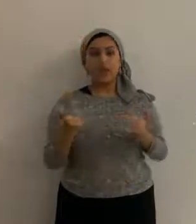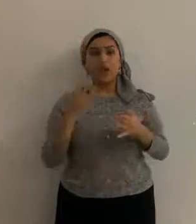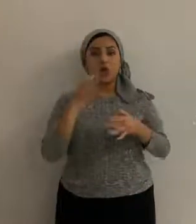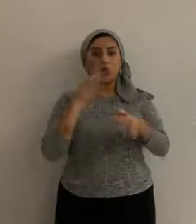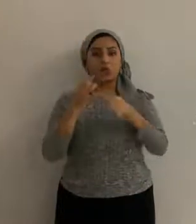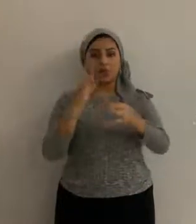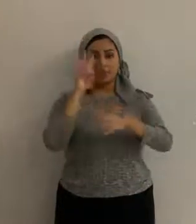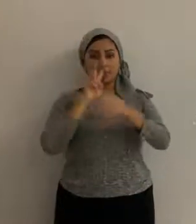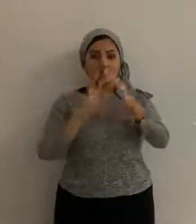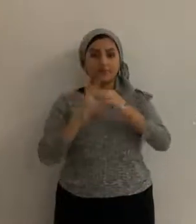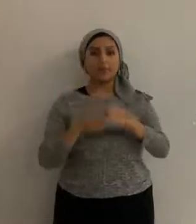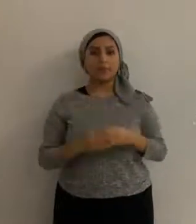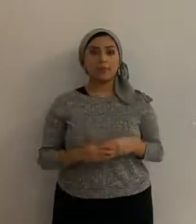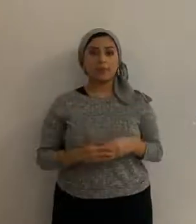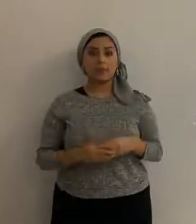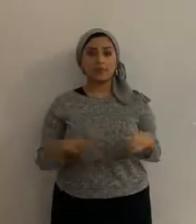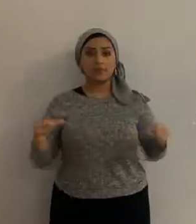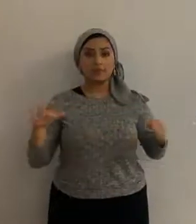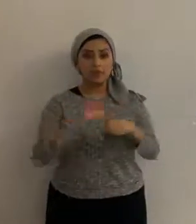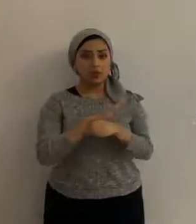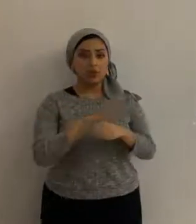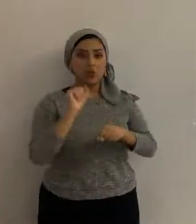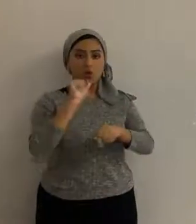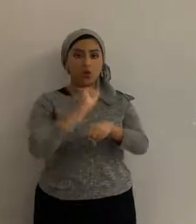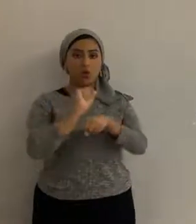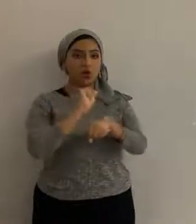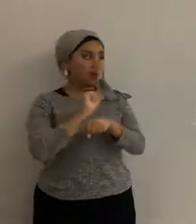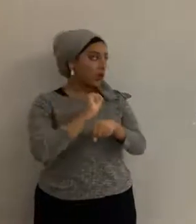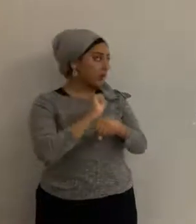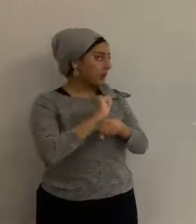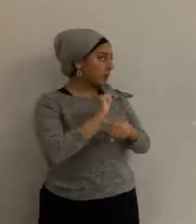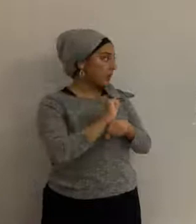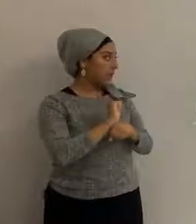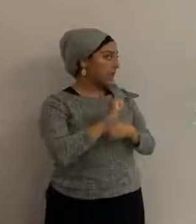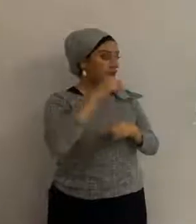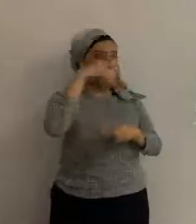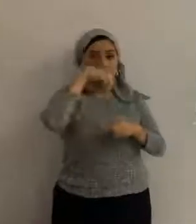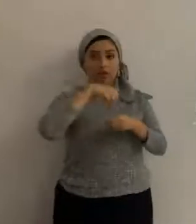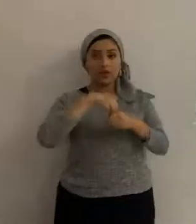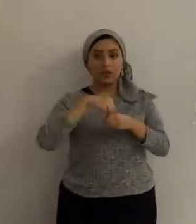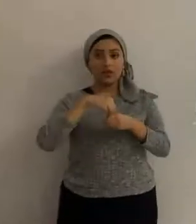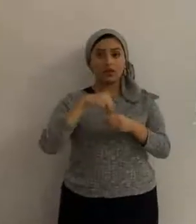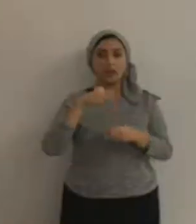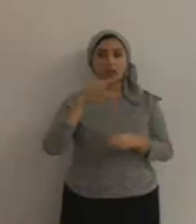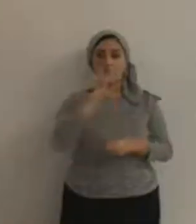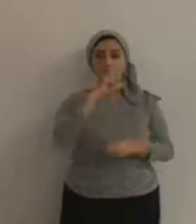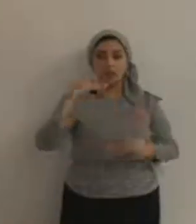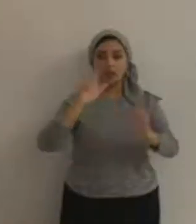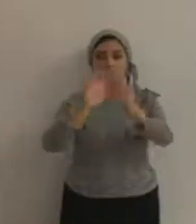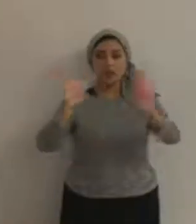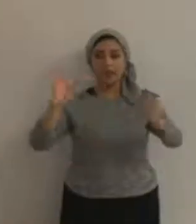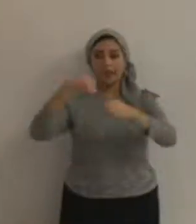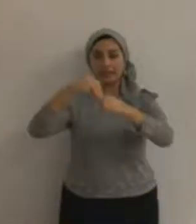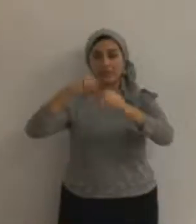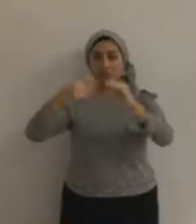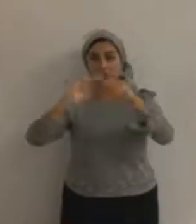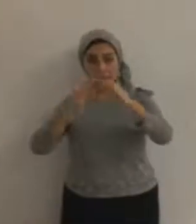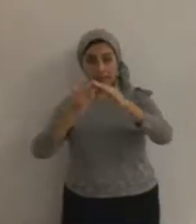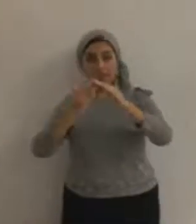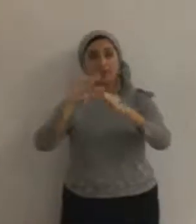profecía. Se completan los trabajos de renovación en el muro occidental de Jerusalén. Recuerden que todas